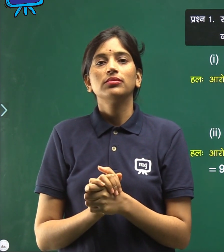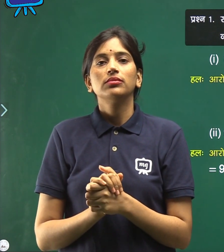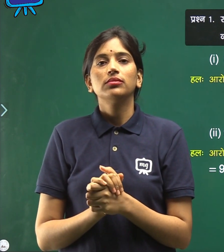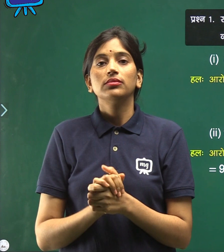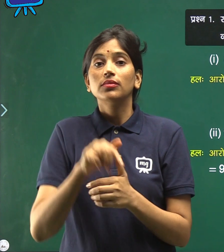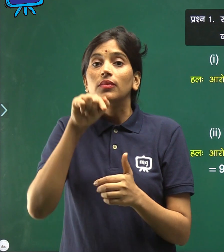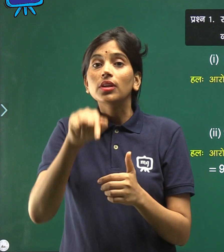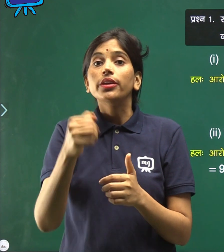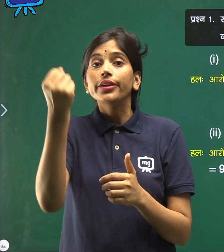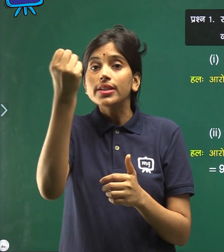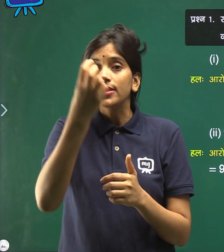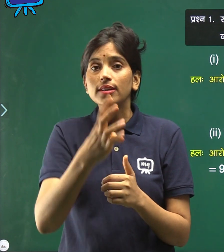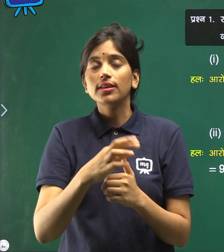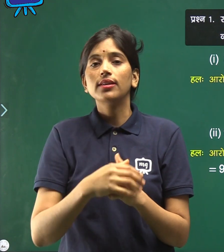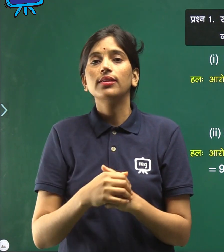ये संख्या हैं,